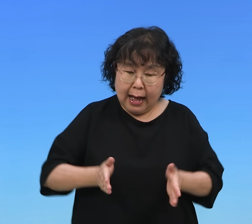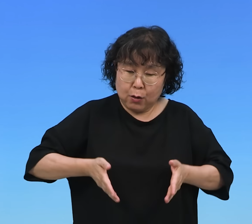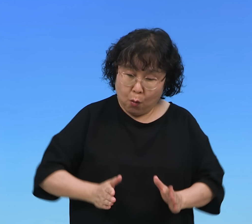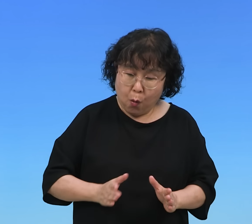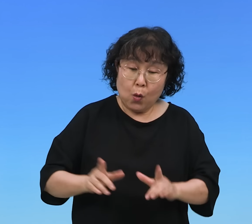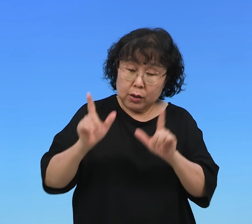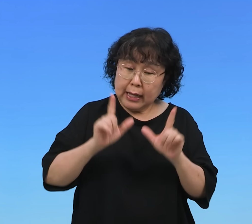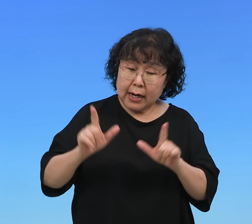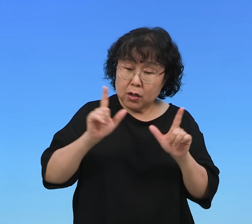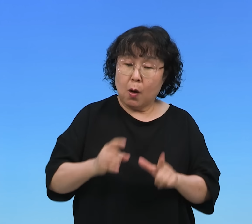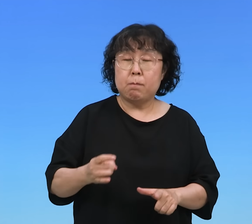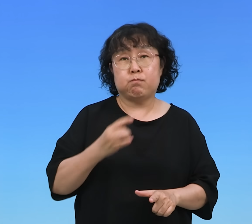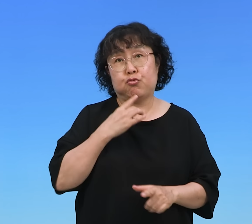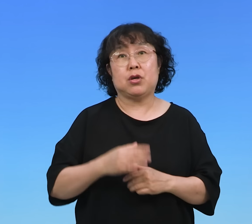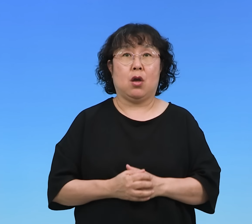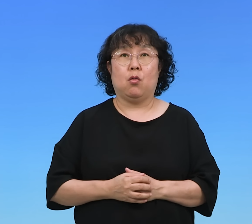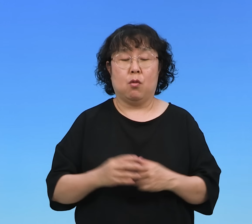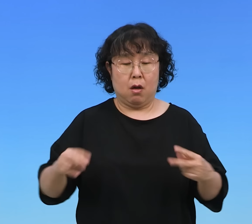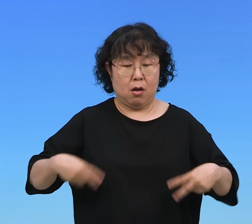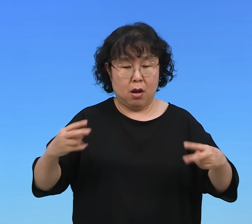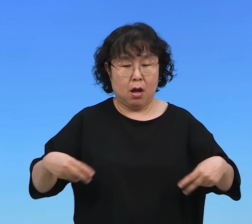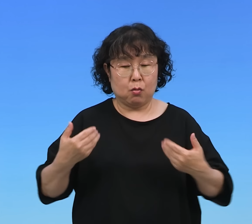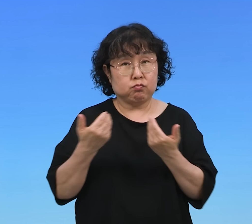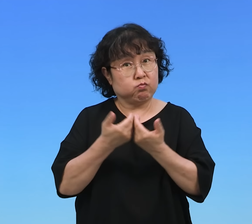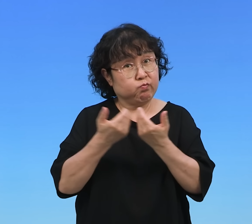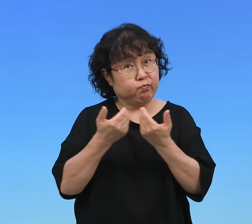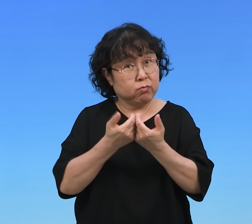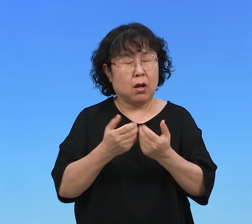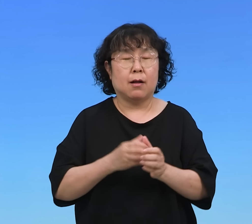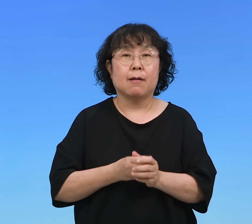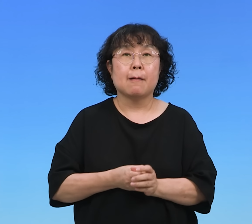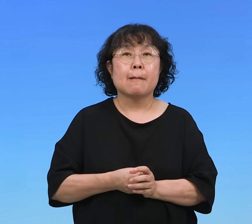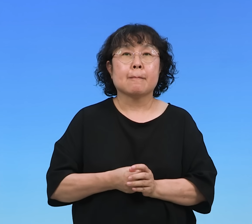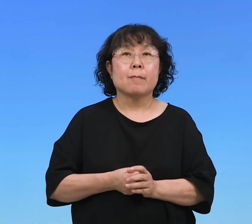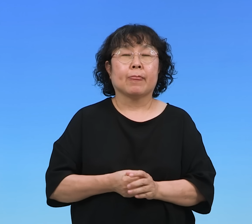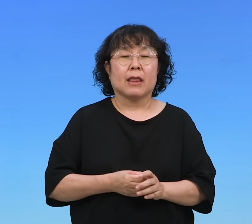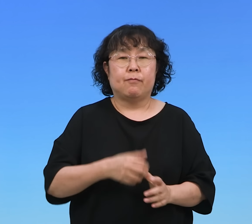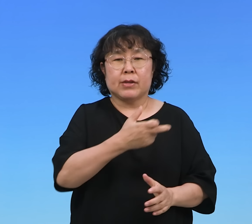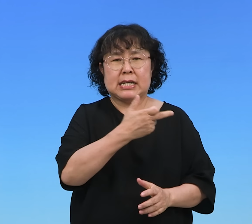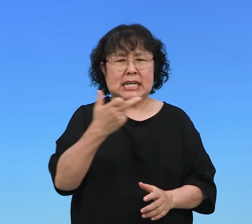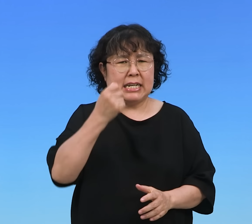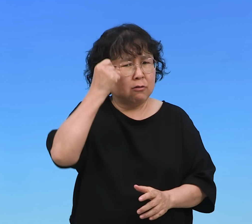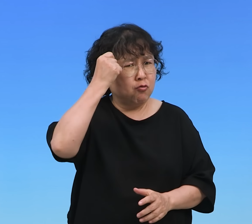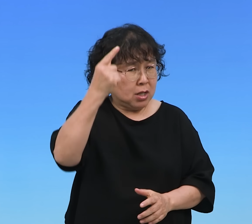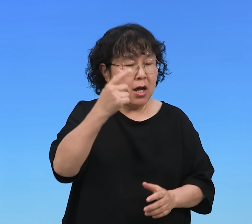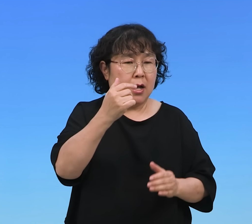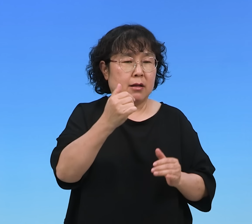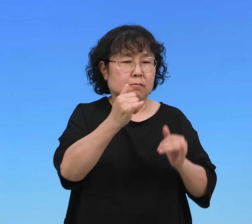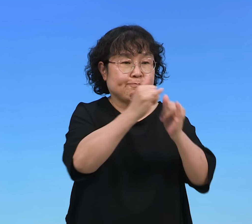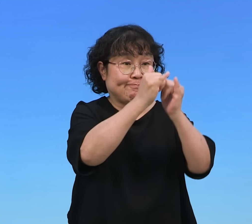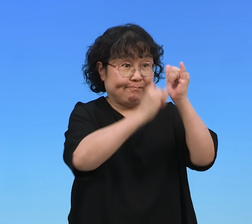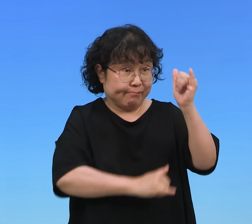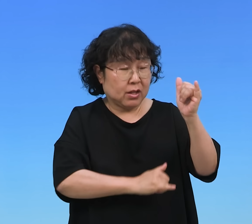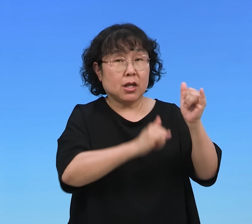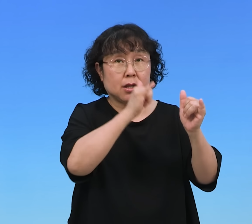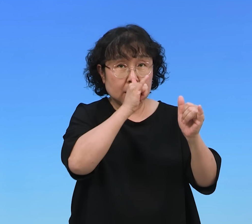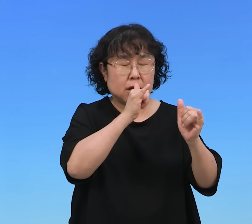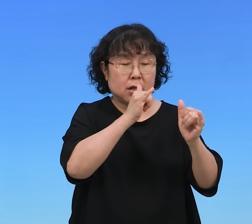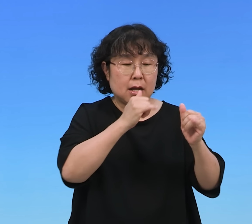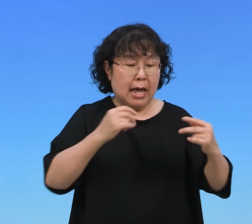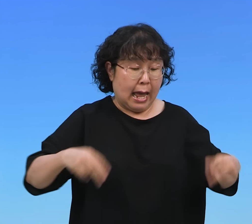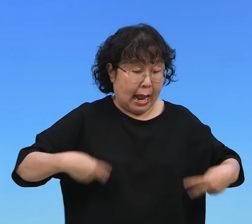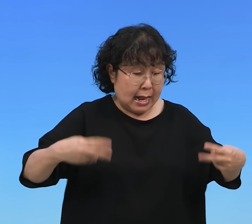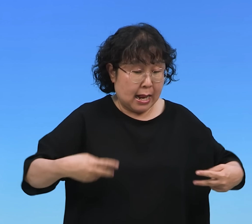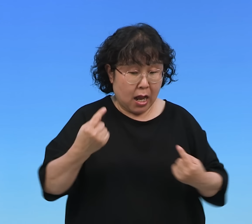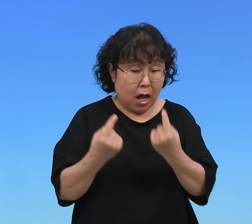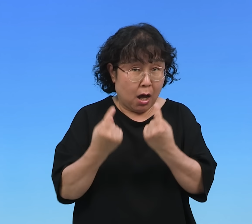이 엘리야와 너무나 대조적인 부분이거든요. 엄청난 업적을 남긴 엘리야에 비해서 에녹은